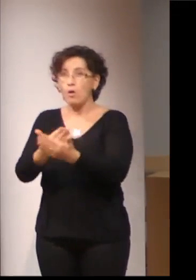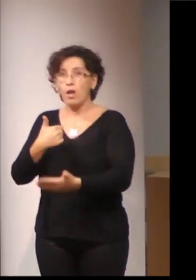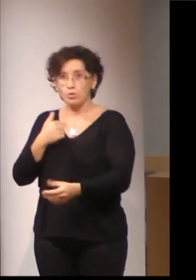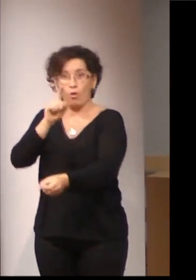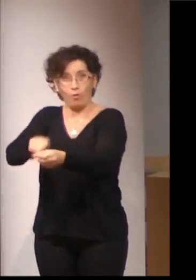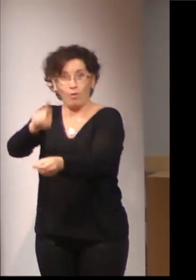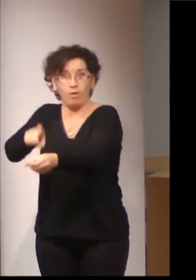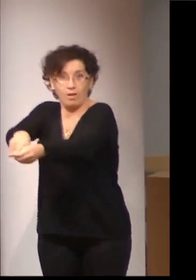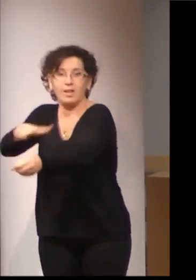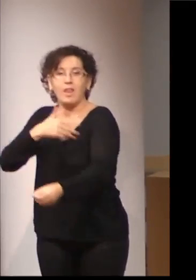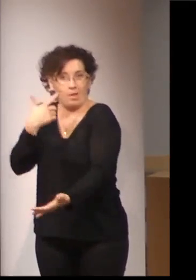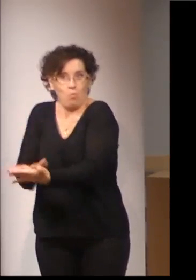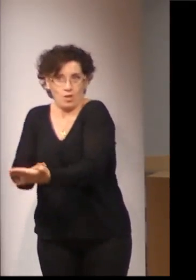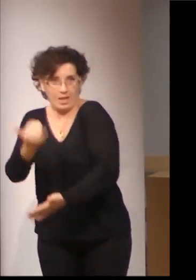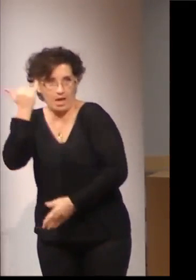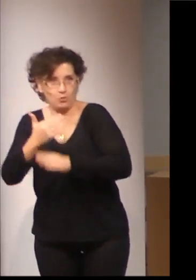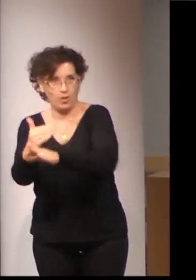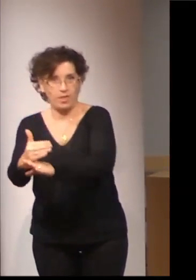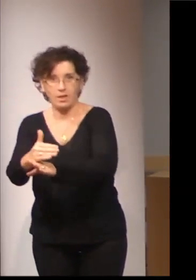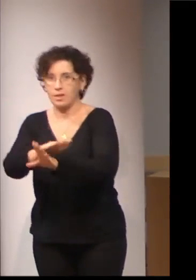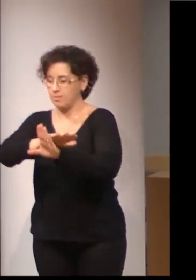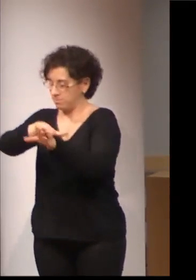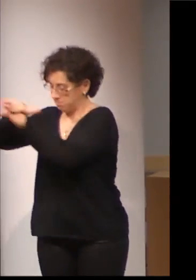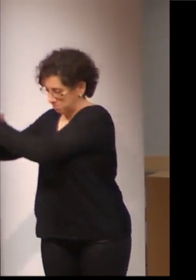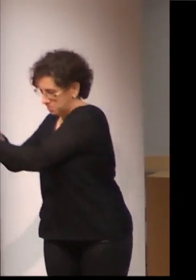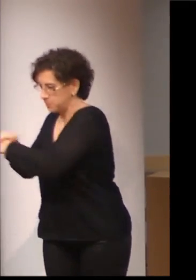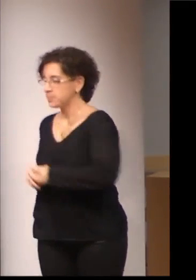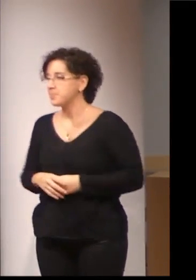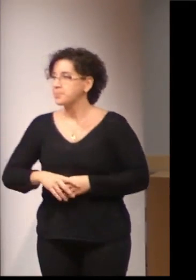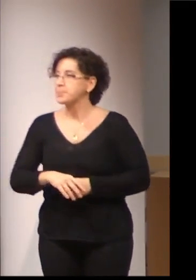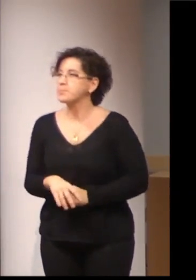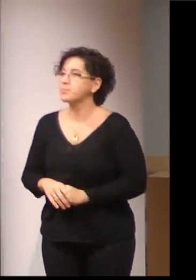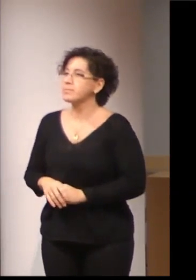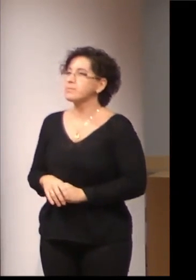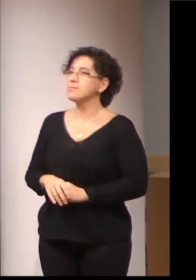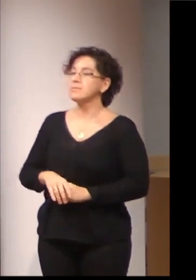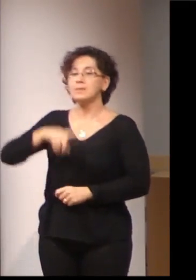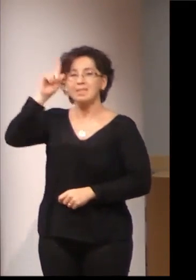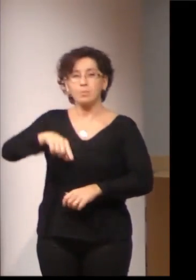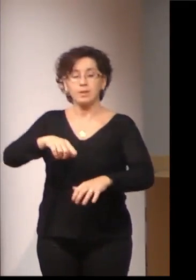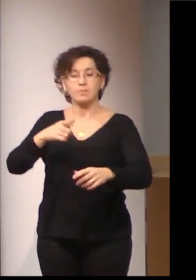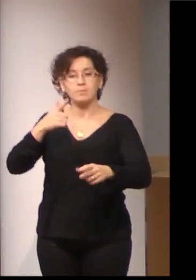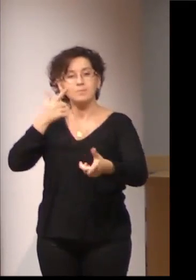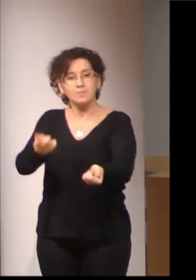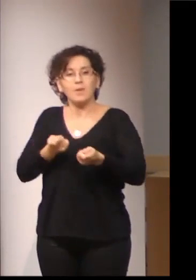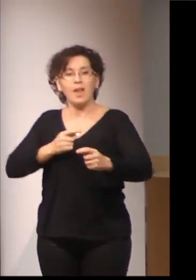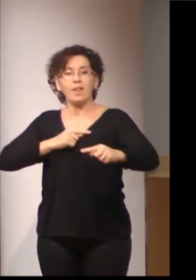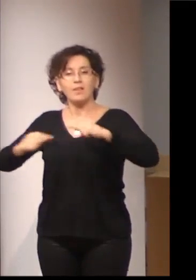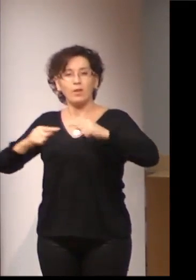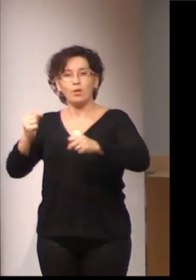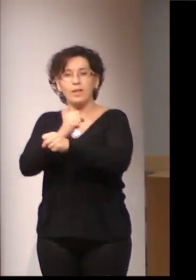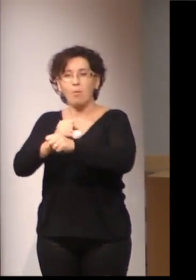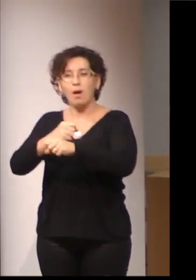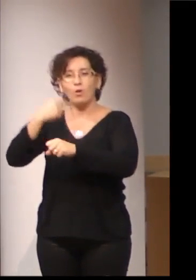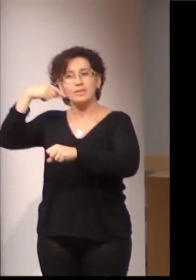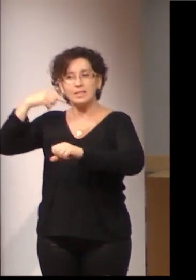las muestras. Hemos hecho especial hincapié en la dirección de trabajos de fin de grado, de trabajos de fin de máster y de